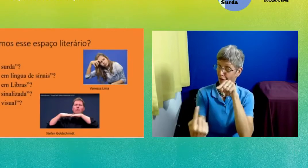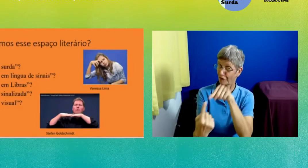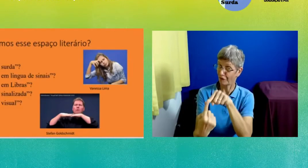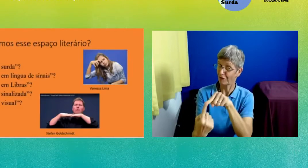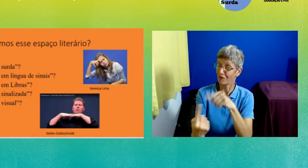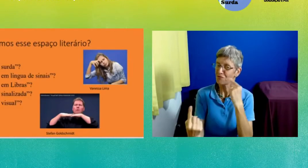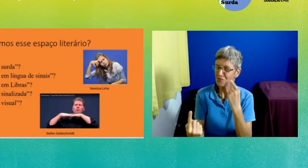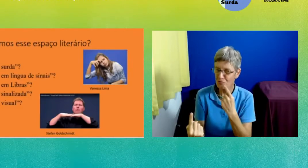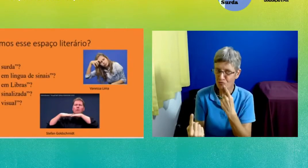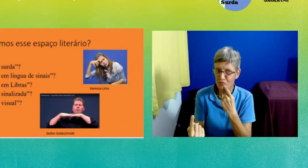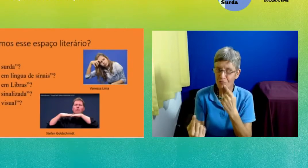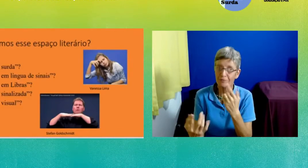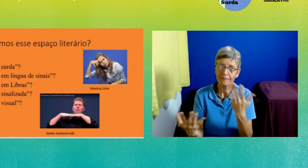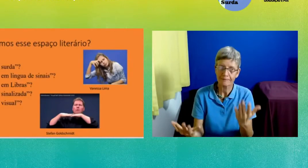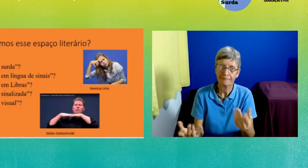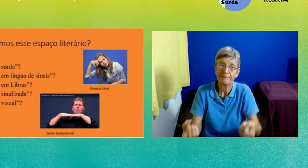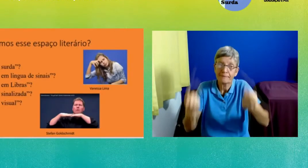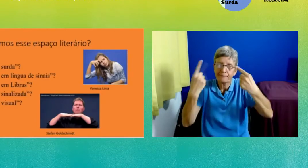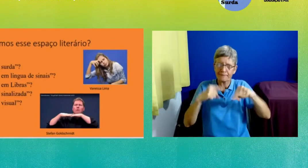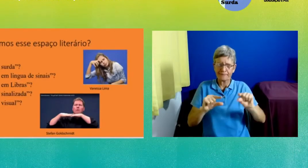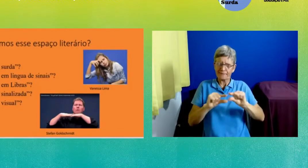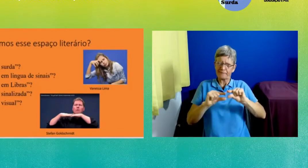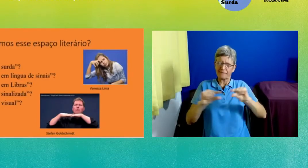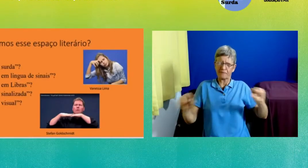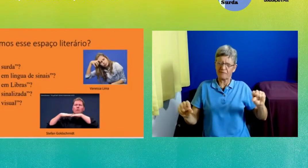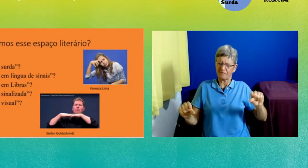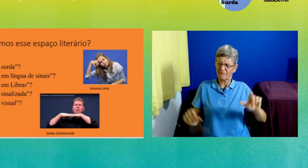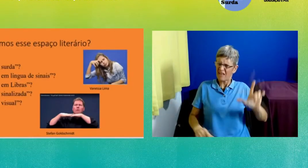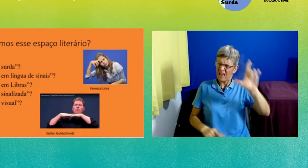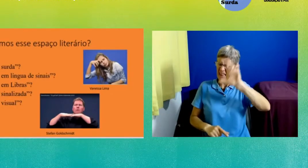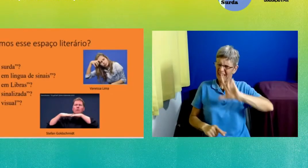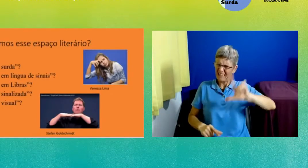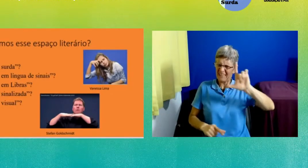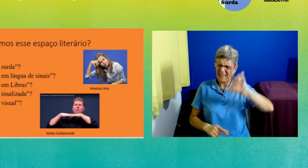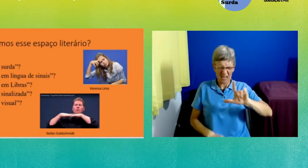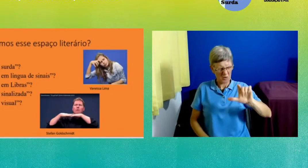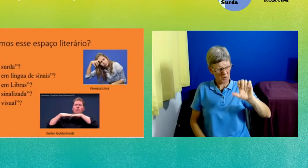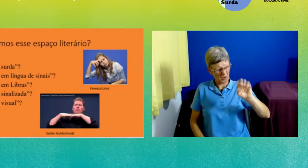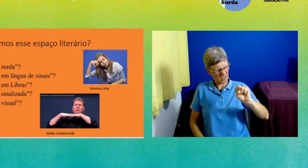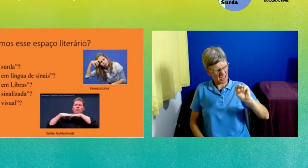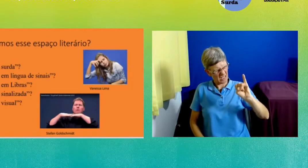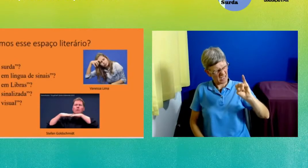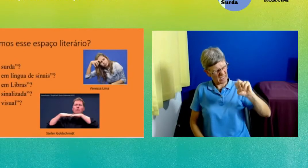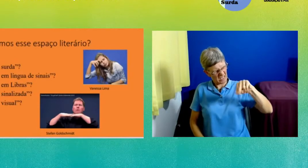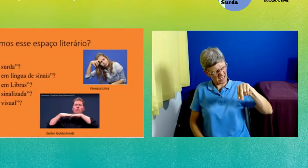daquela literatura não é o surdo.